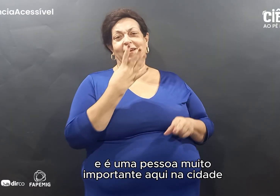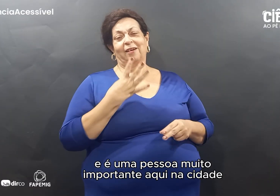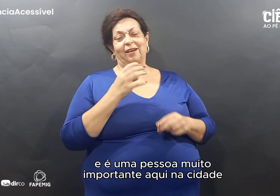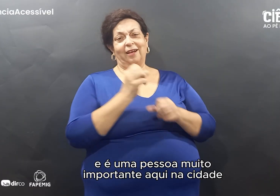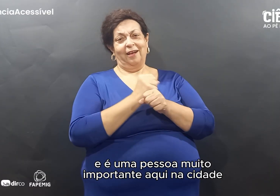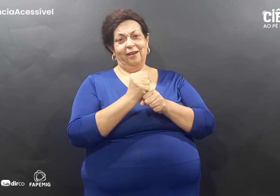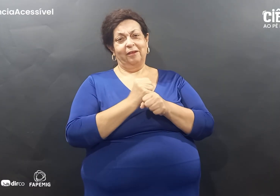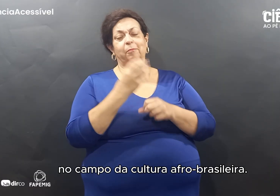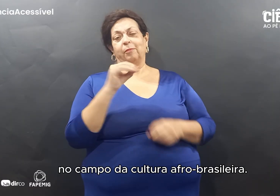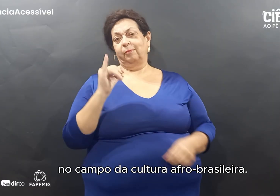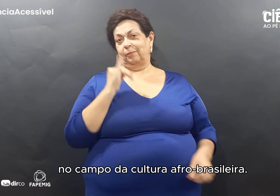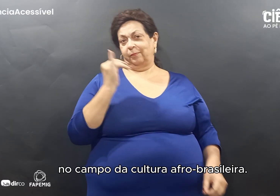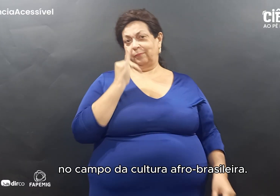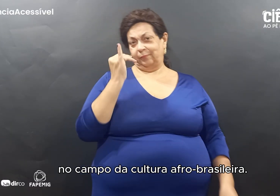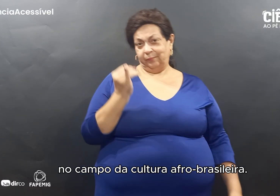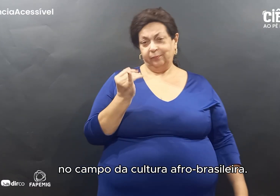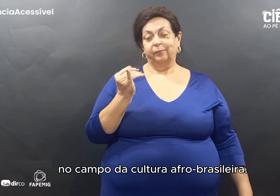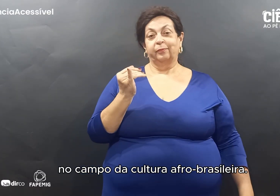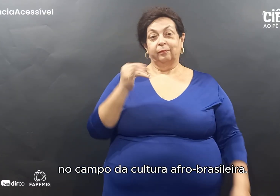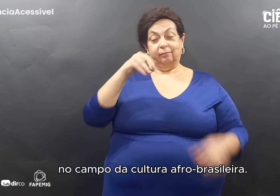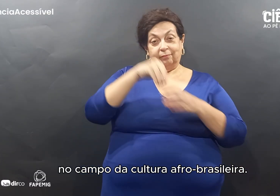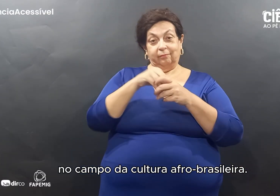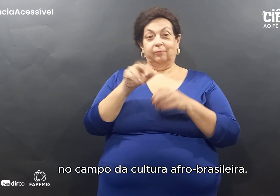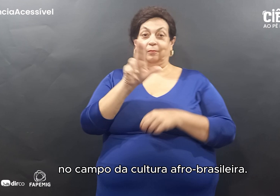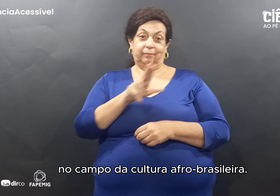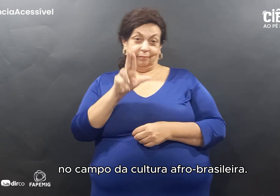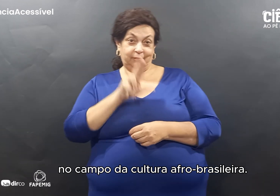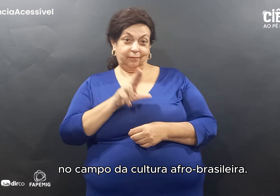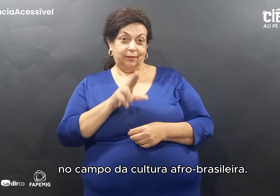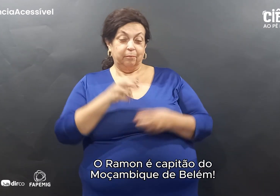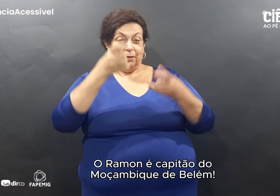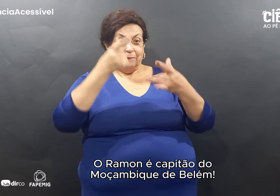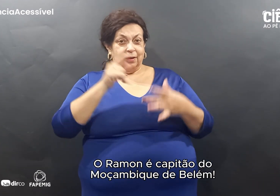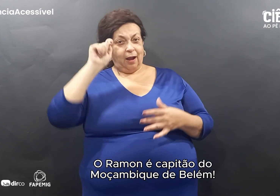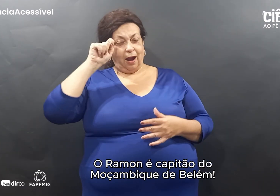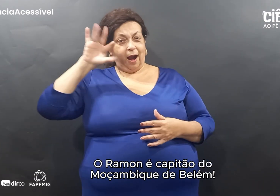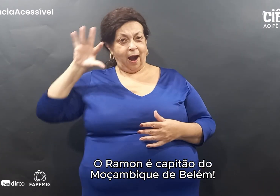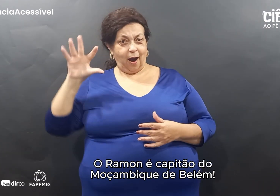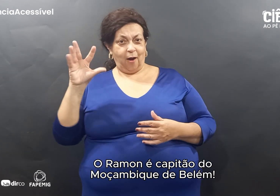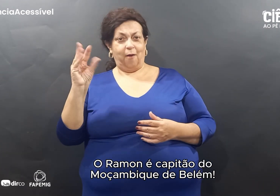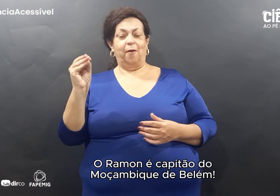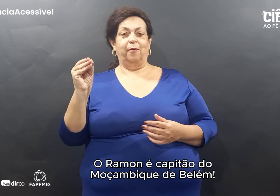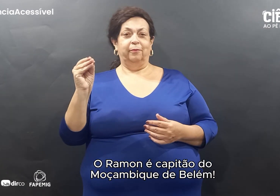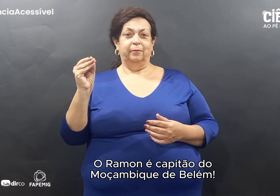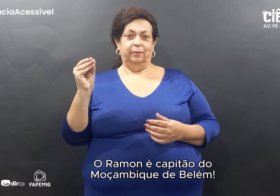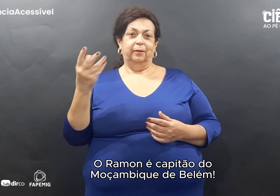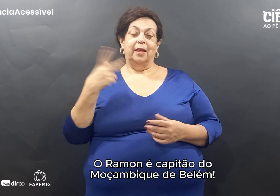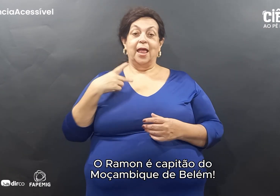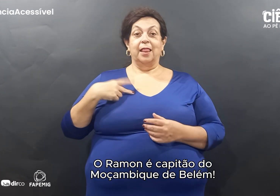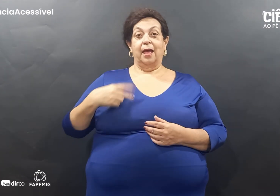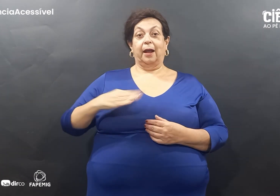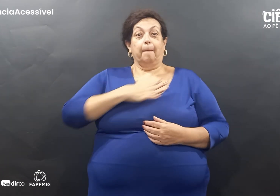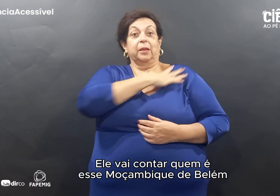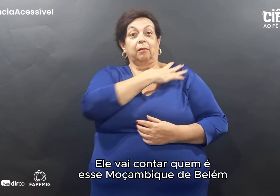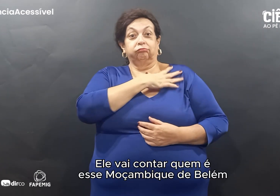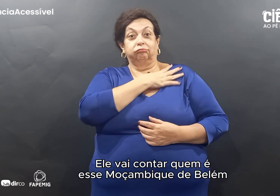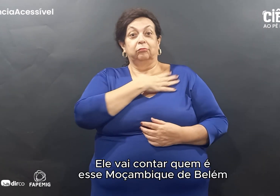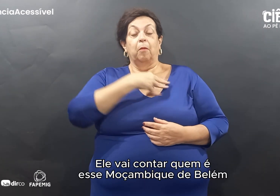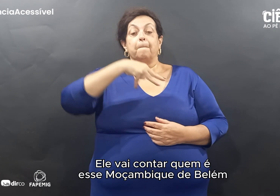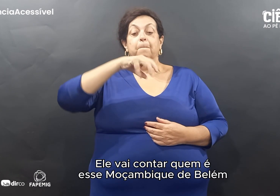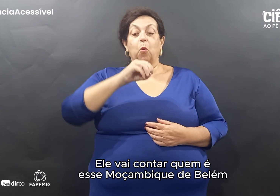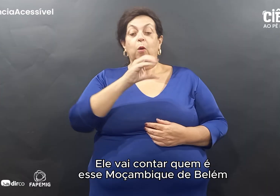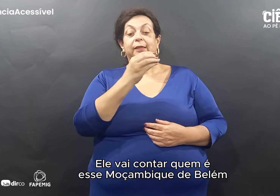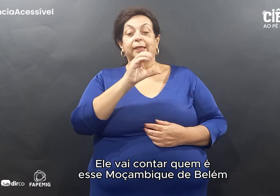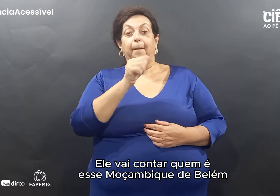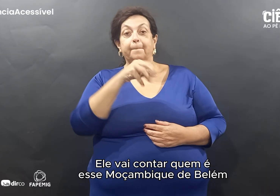importante aqui na cidade, no campo, né, da cultura afro-brasileira. O Ramon é capitão do Moçambique de Belém, né? E ele vai